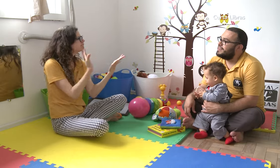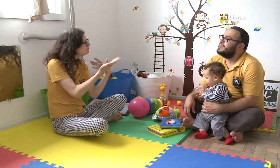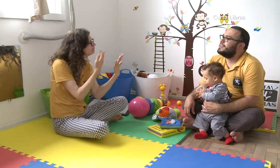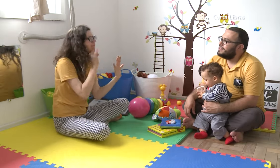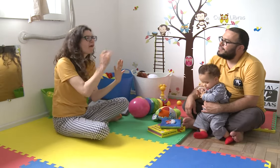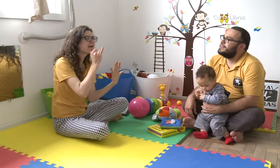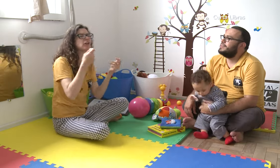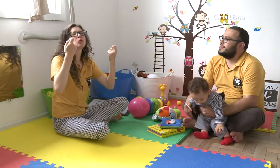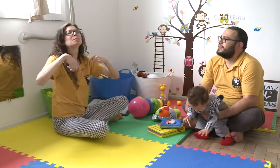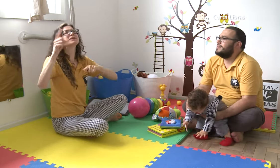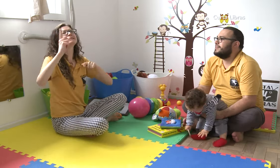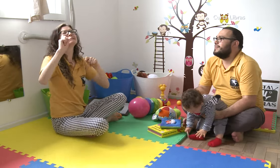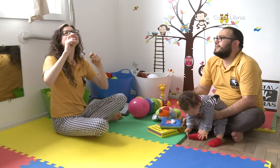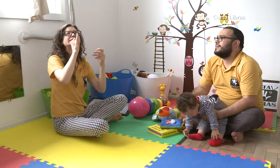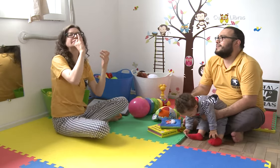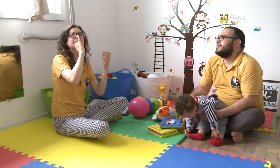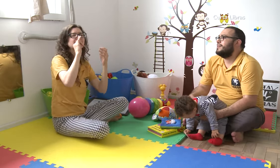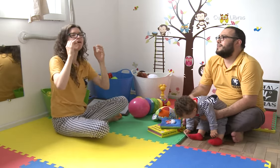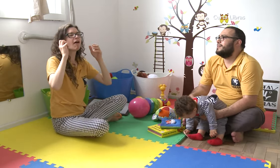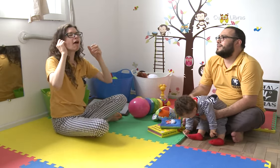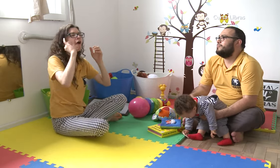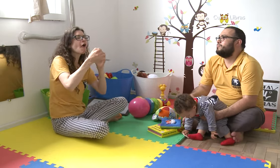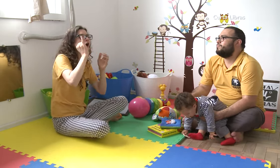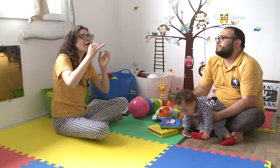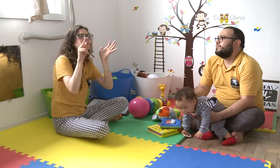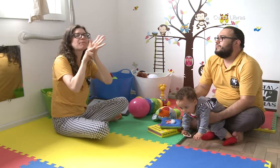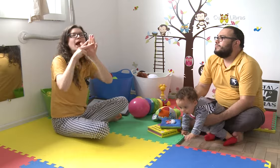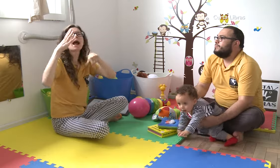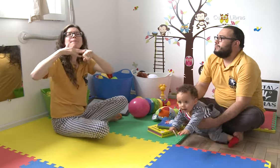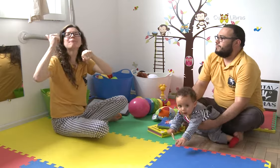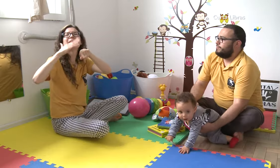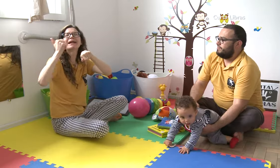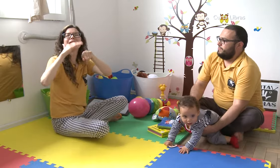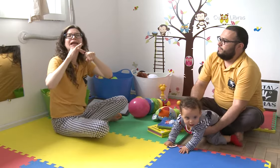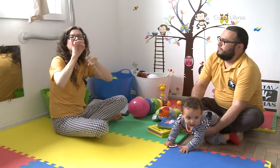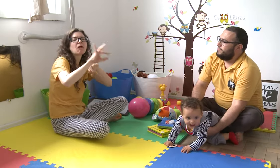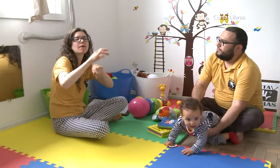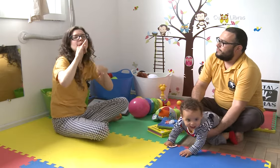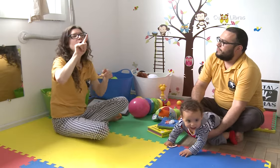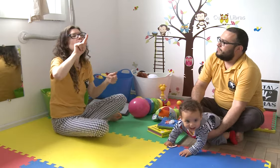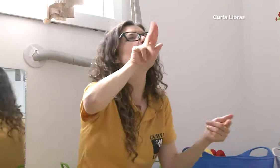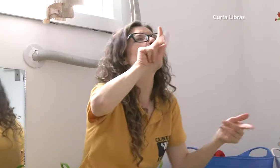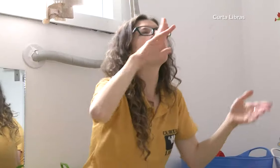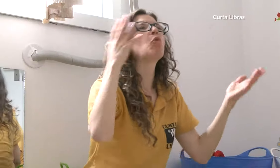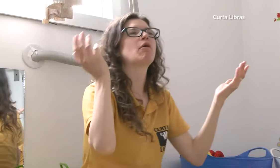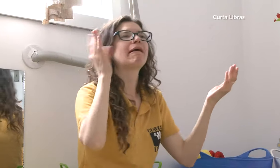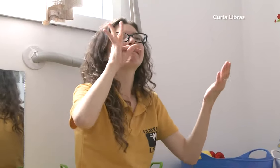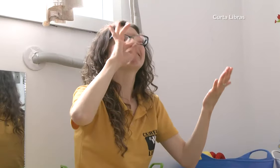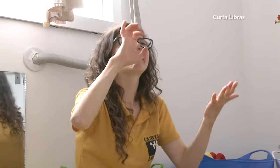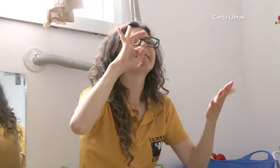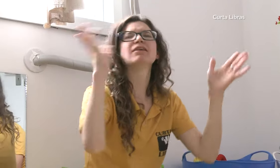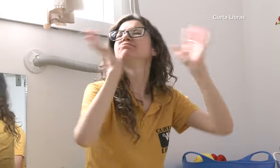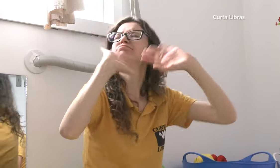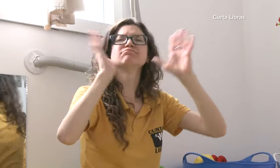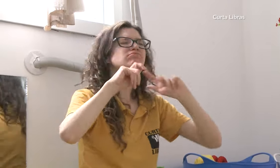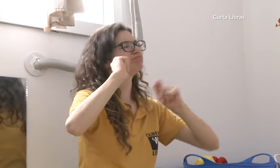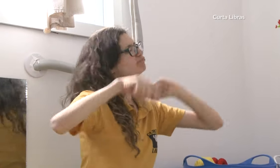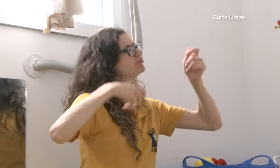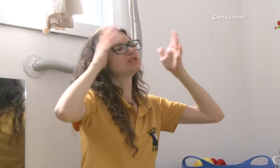pode ser contínuo dentro de casa. Não precisa adaptar a fala pra se comunicar com a criança. Não é necessário infantilizar a linguagem. Ela vai